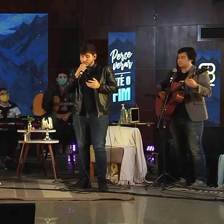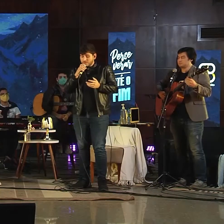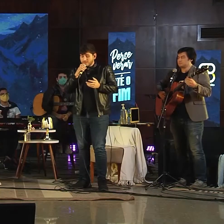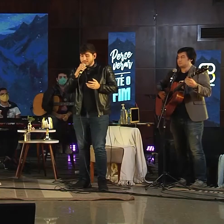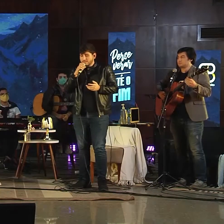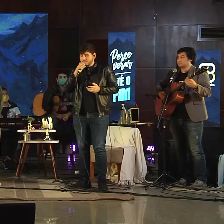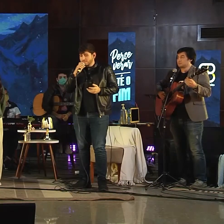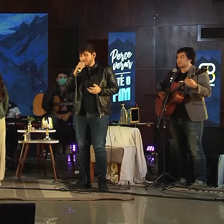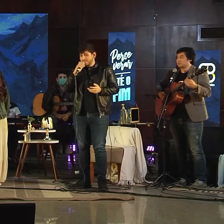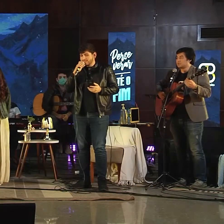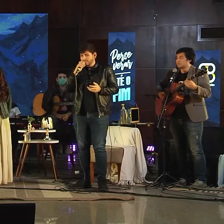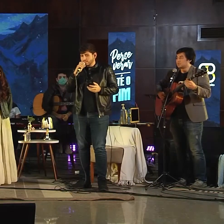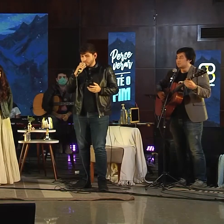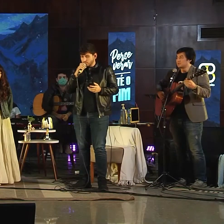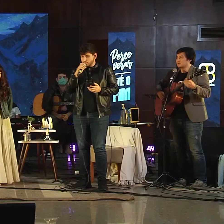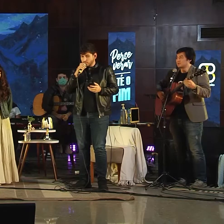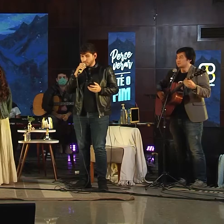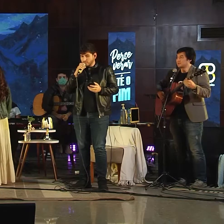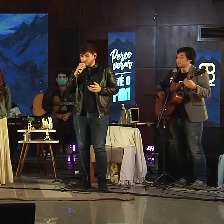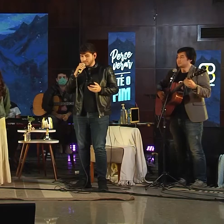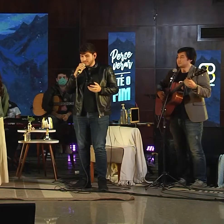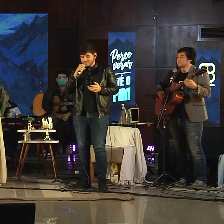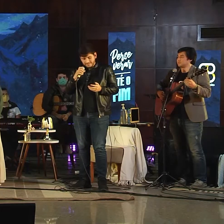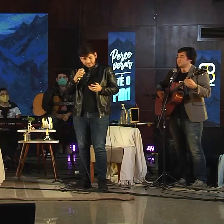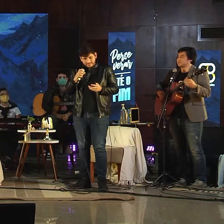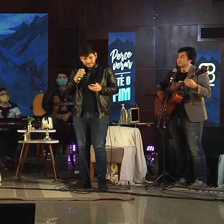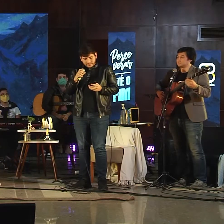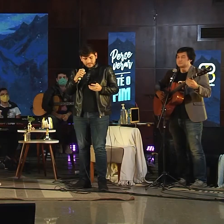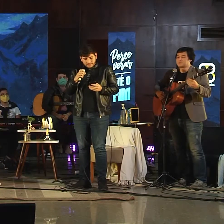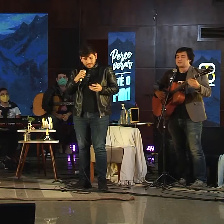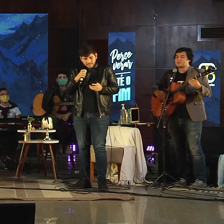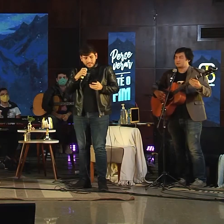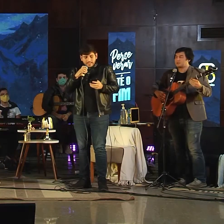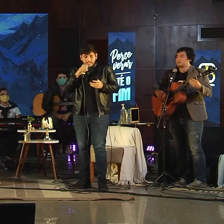You are the one I choose.